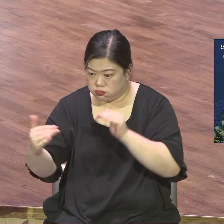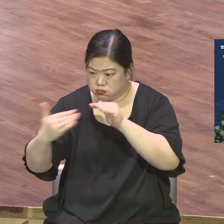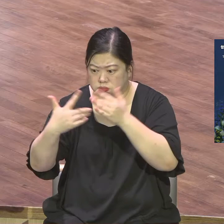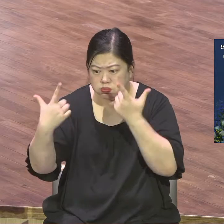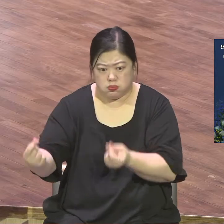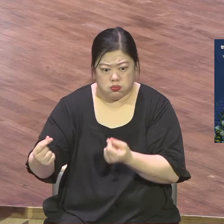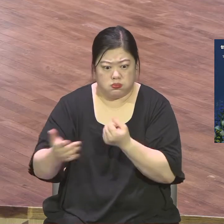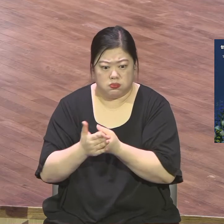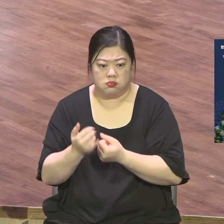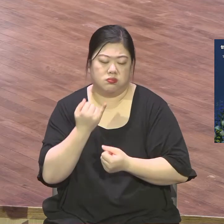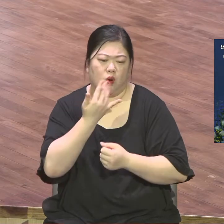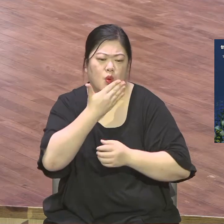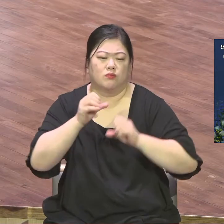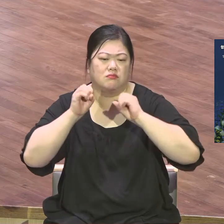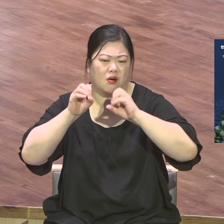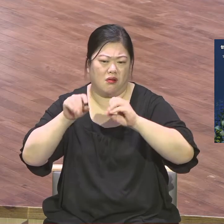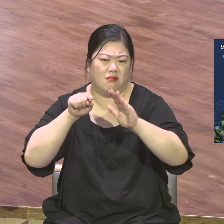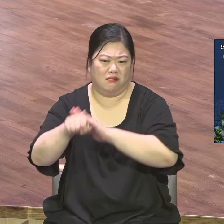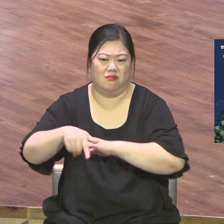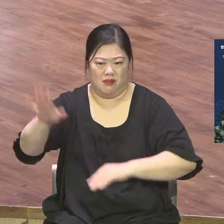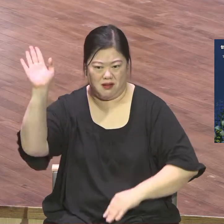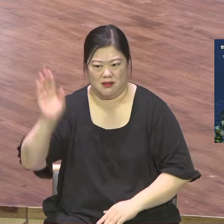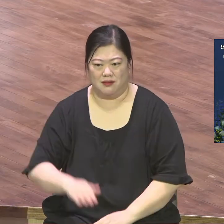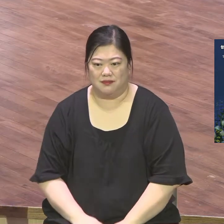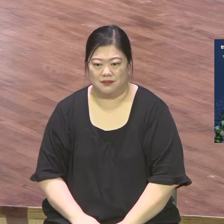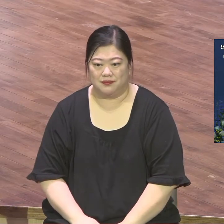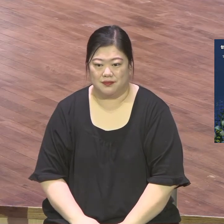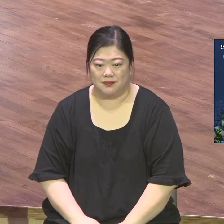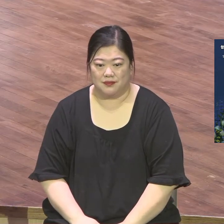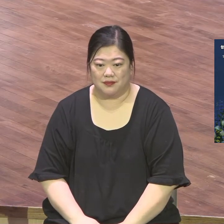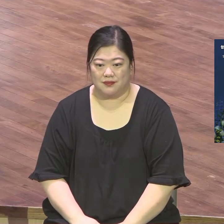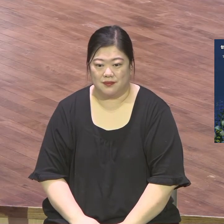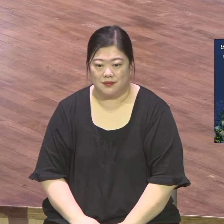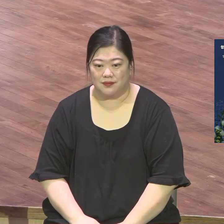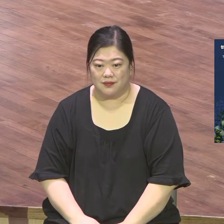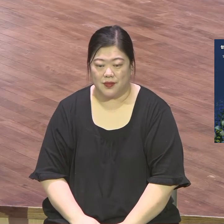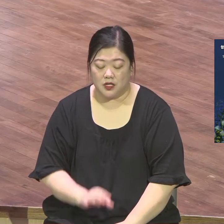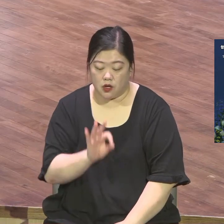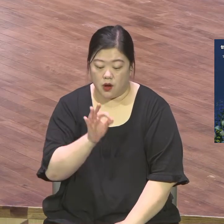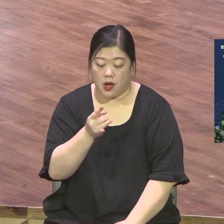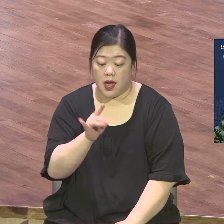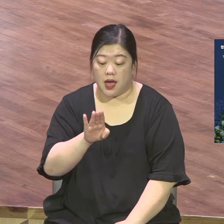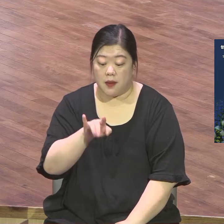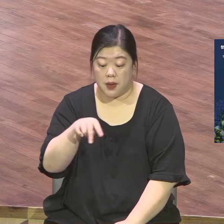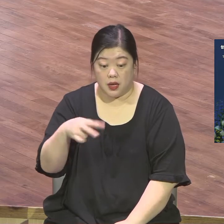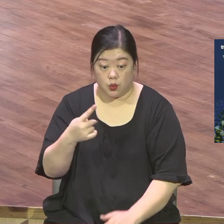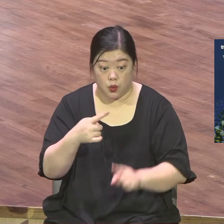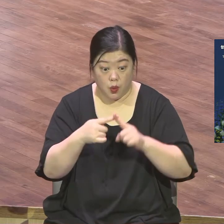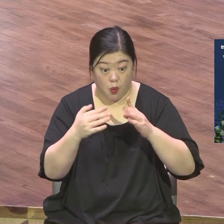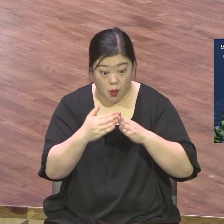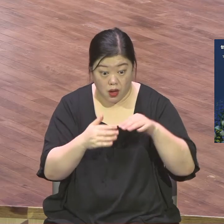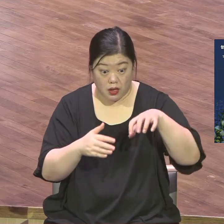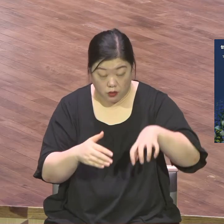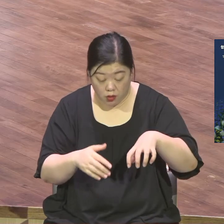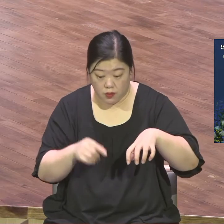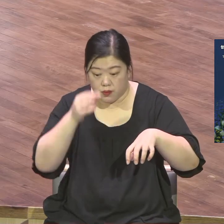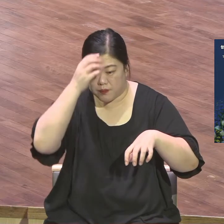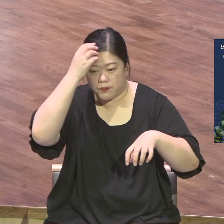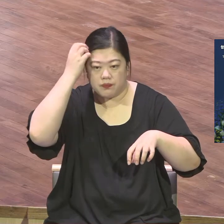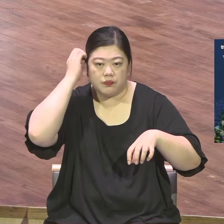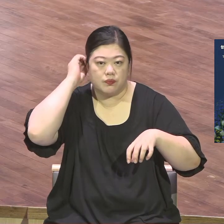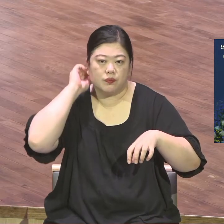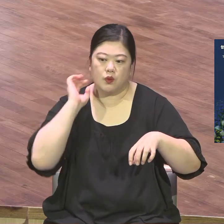보내는 편지를 전달하고 에베소 이 교회에서 존경받는 나중에요 감독이 되었어요. 감독. 요즘